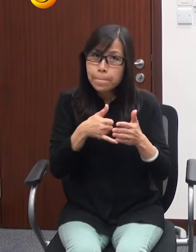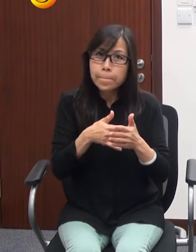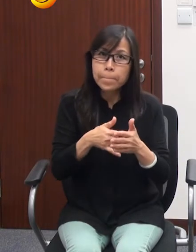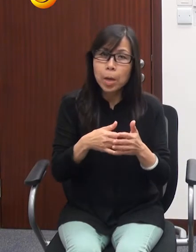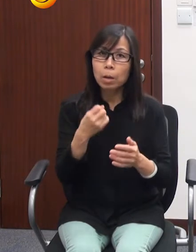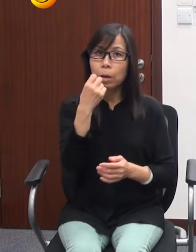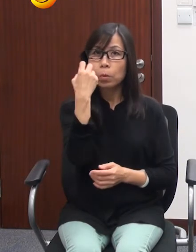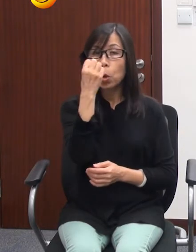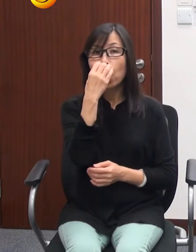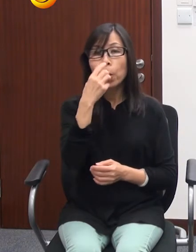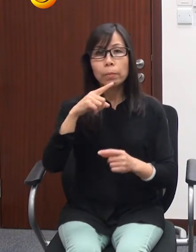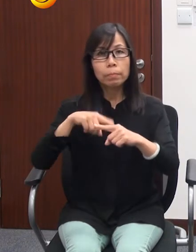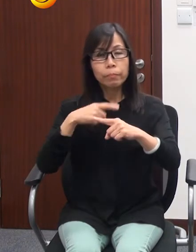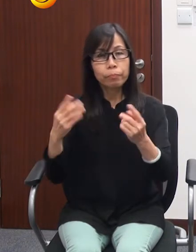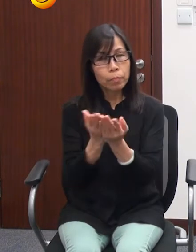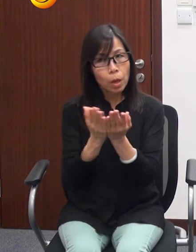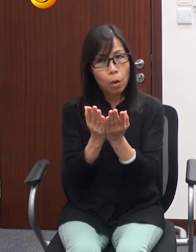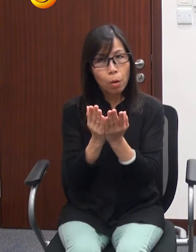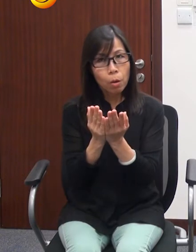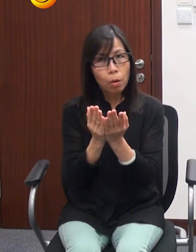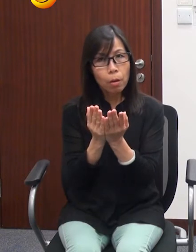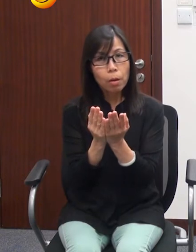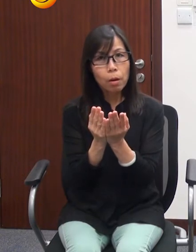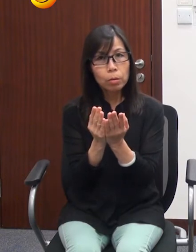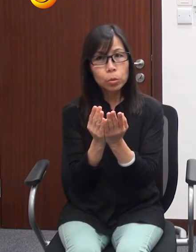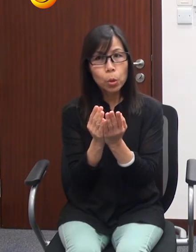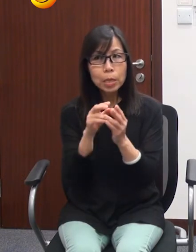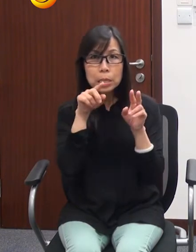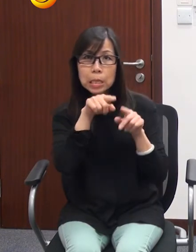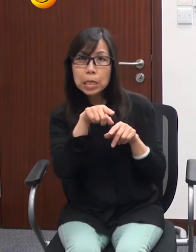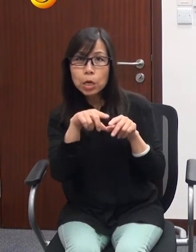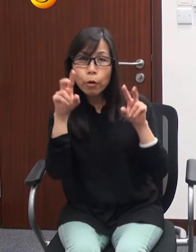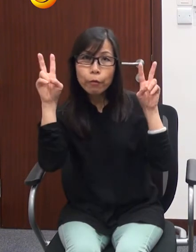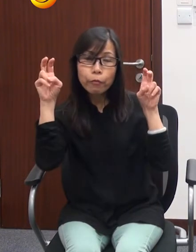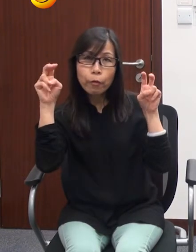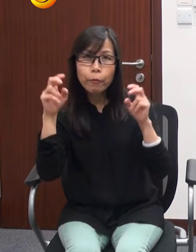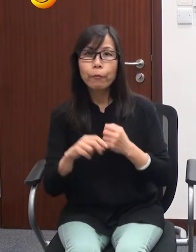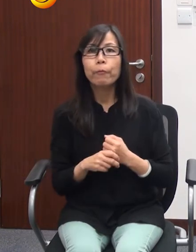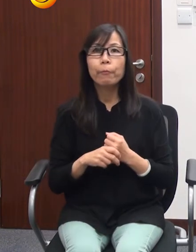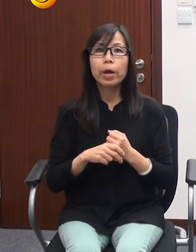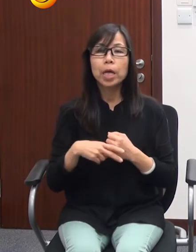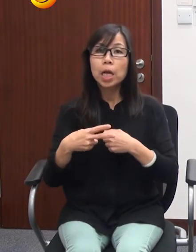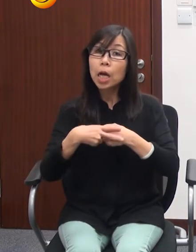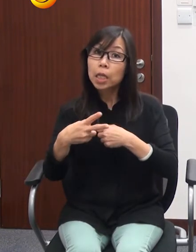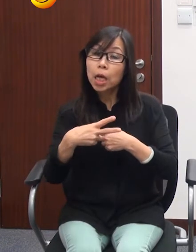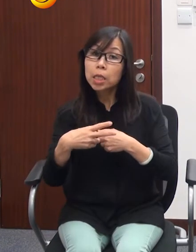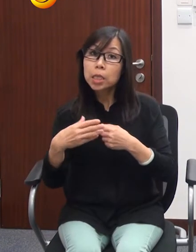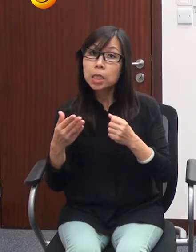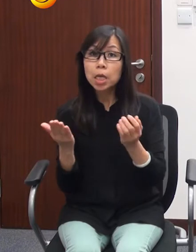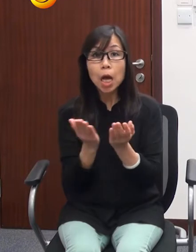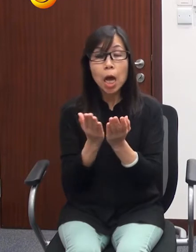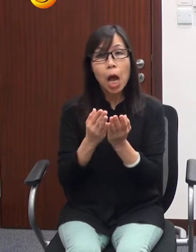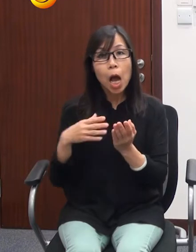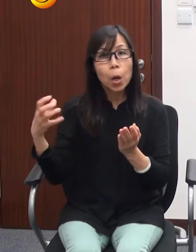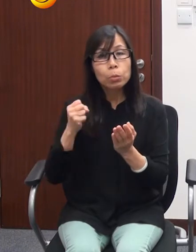種對於陳文敏任命嗰一個好荒謬理由啊，好荒謬機制嗰一個情況咧，